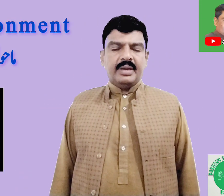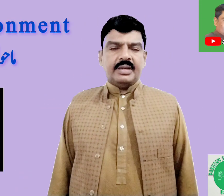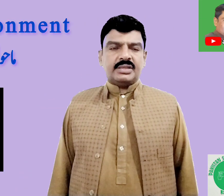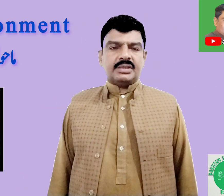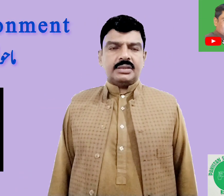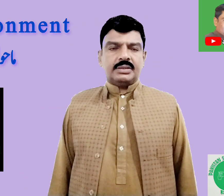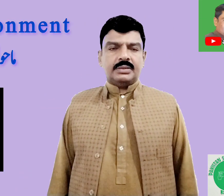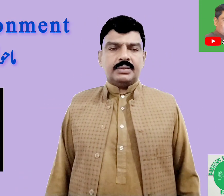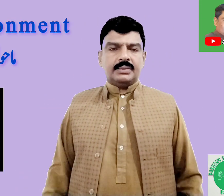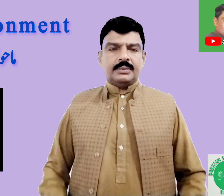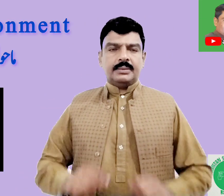इन्वायरमेंट,